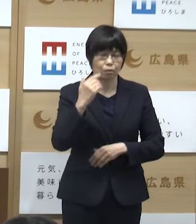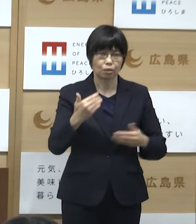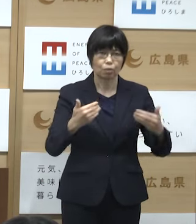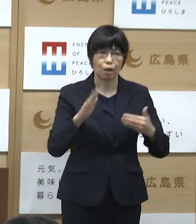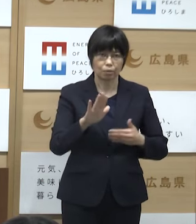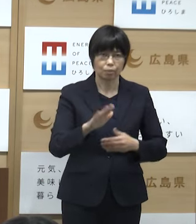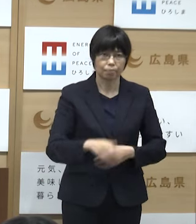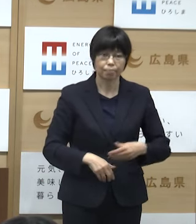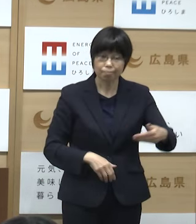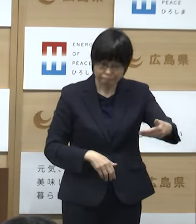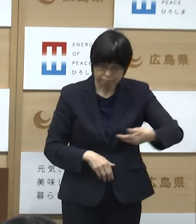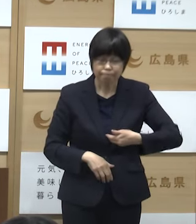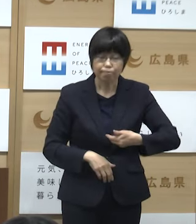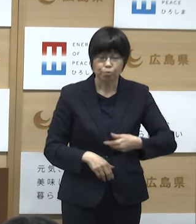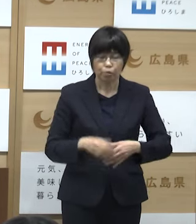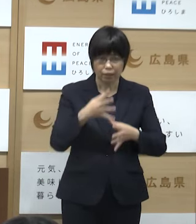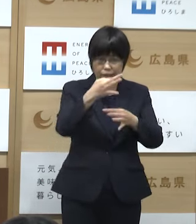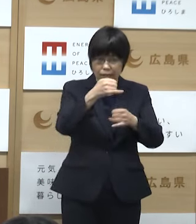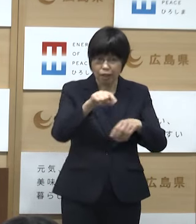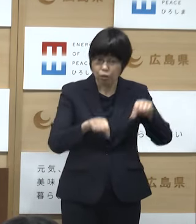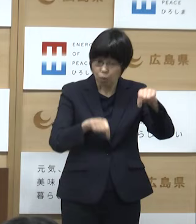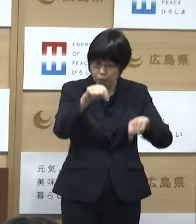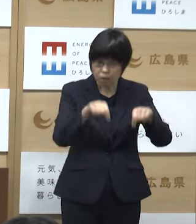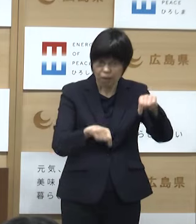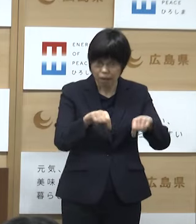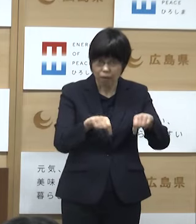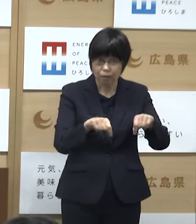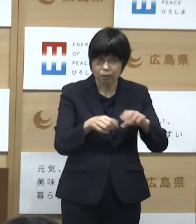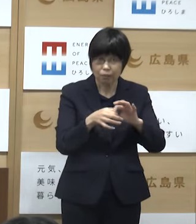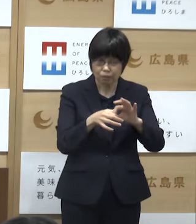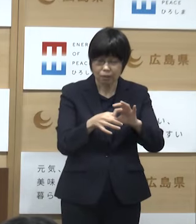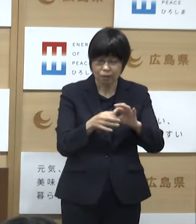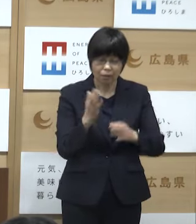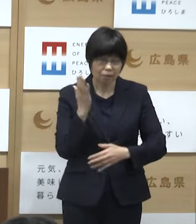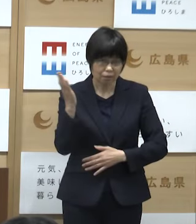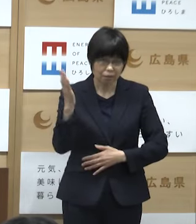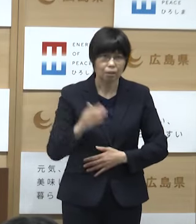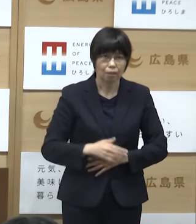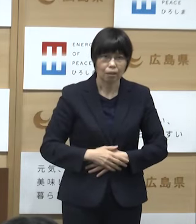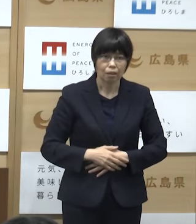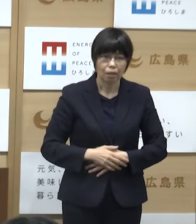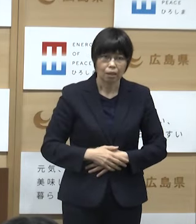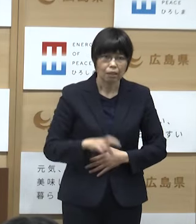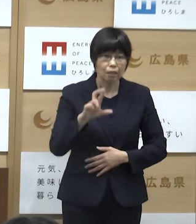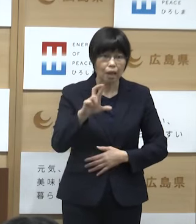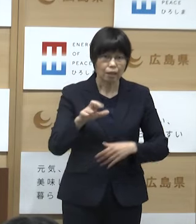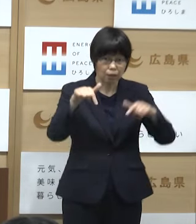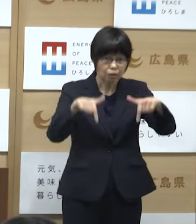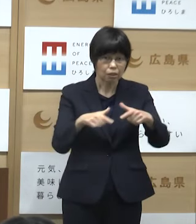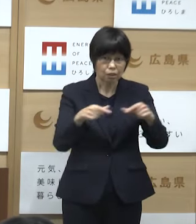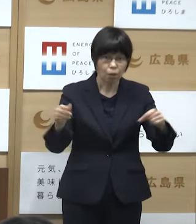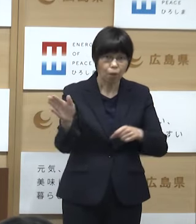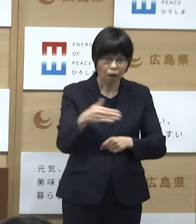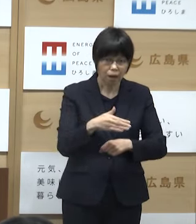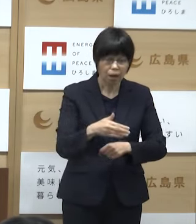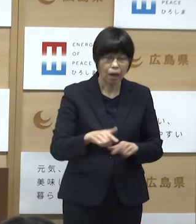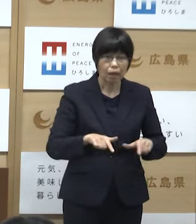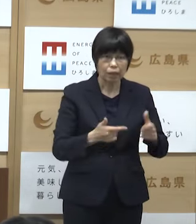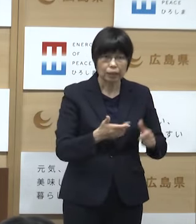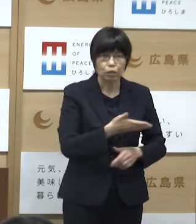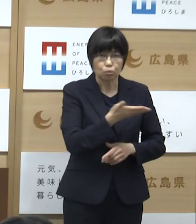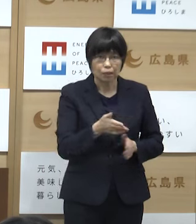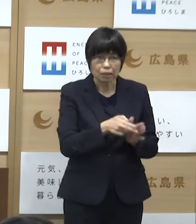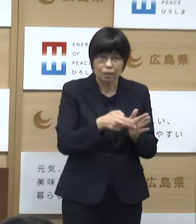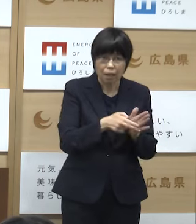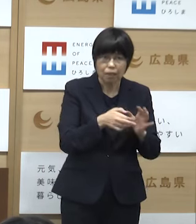最後に日程調整の件、最初の質問の件で、整理させていただきたいんですけど、JR 西日本からこの木次線の件に関